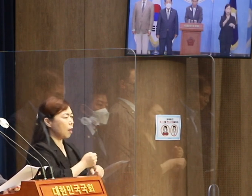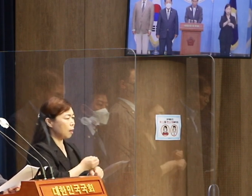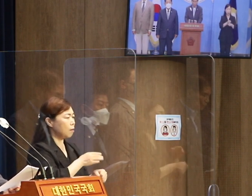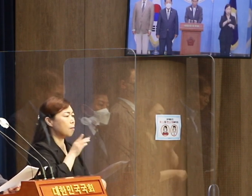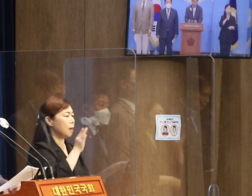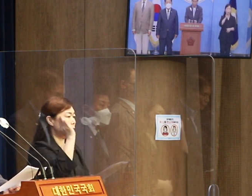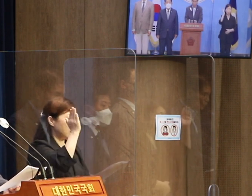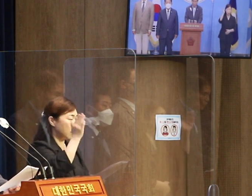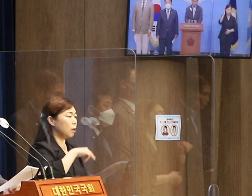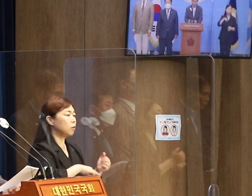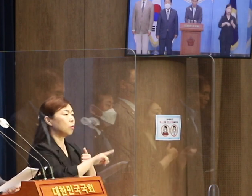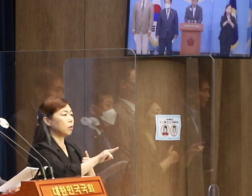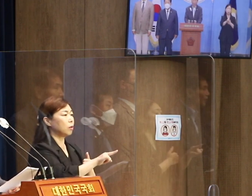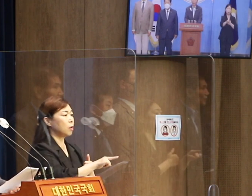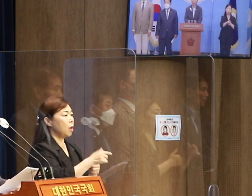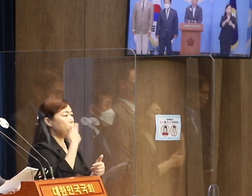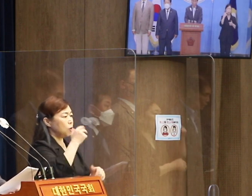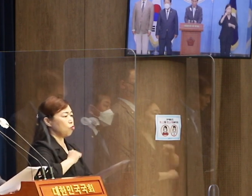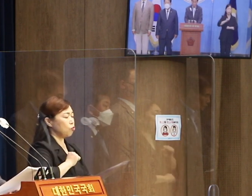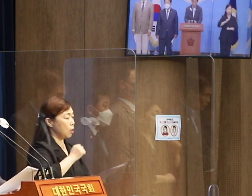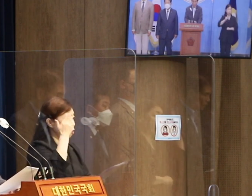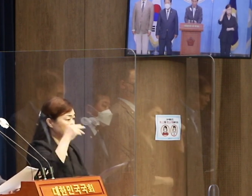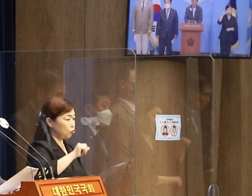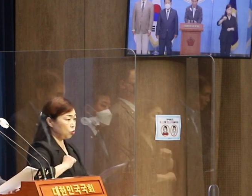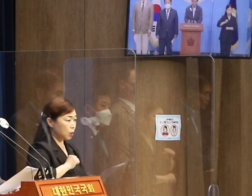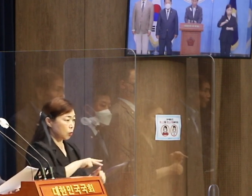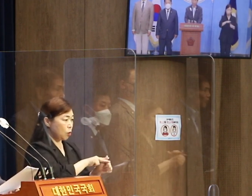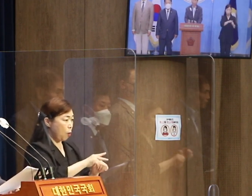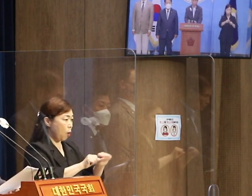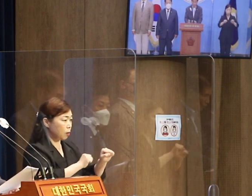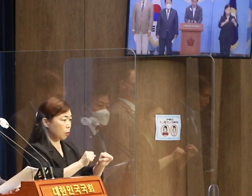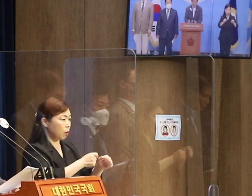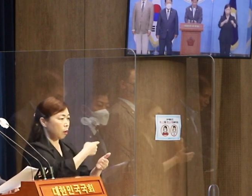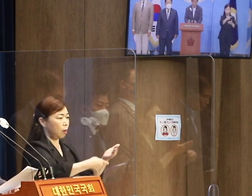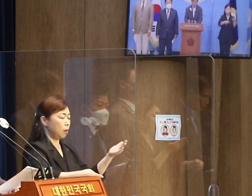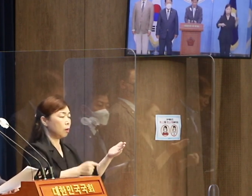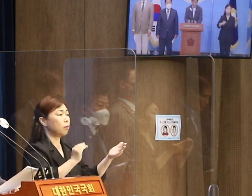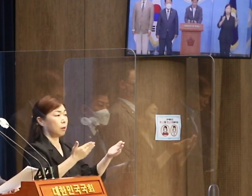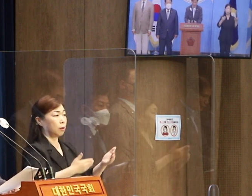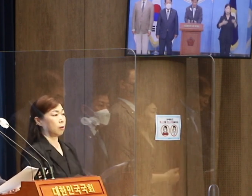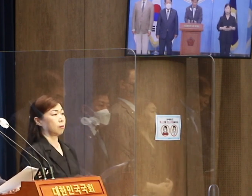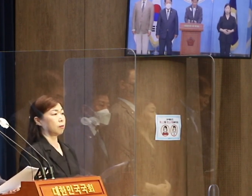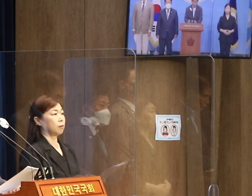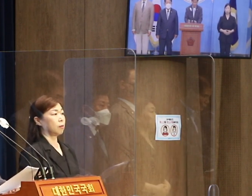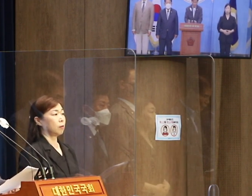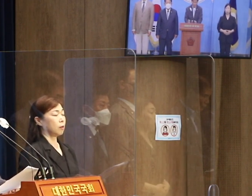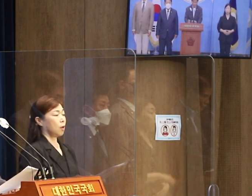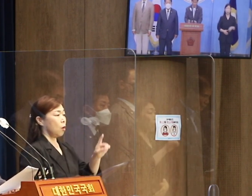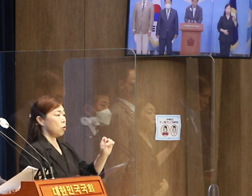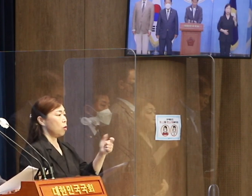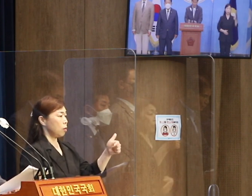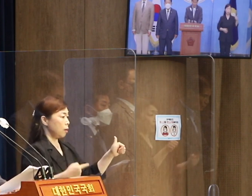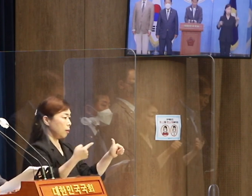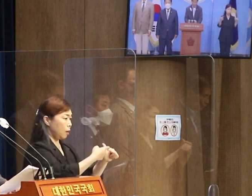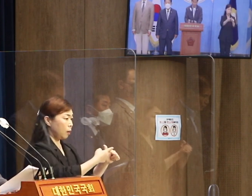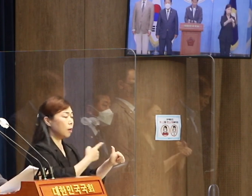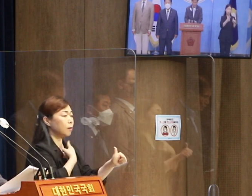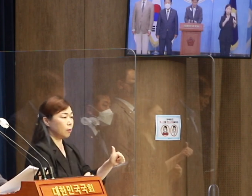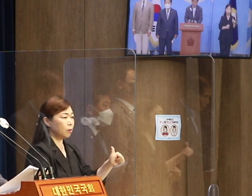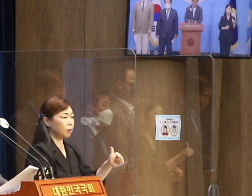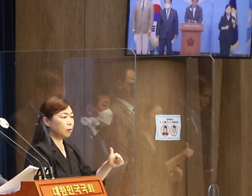군과 미군의 정보활동 등에 큰 해악을 가져오게 됩니다. 16명을 살해한